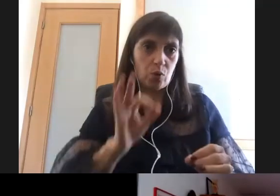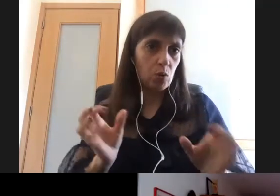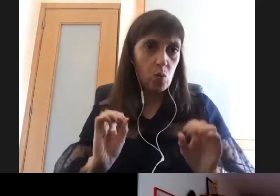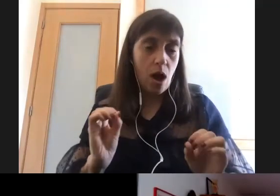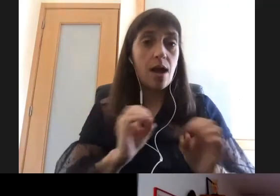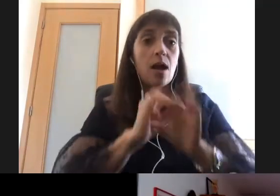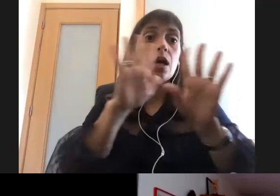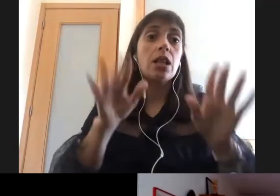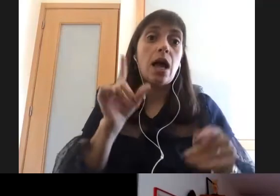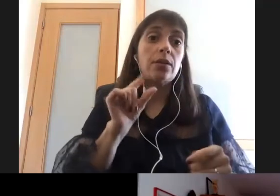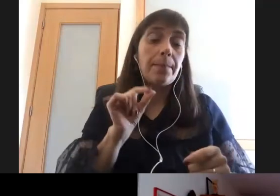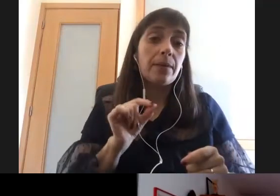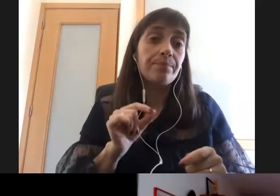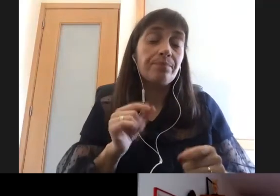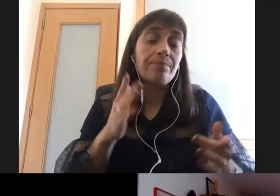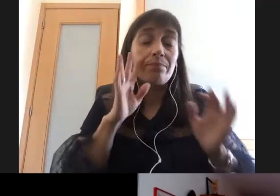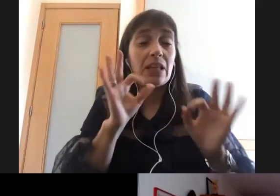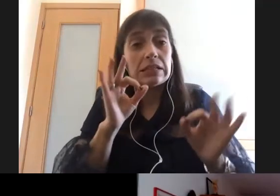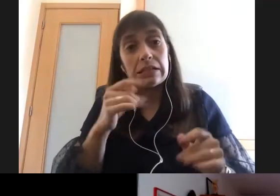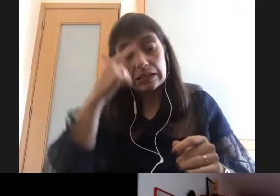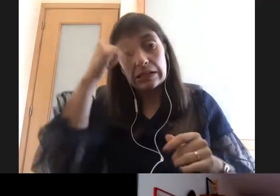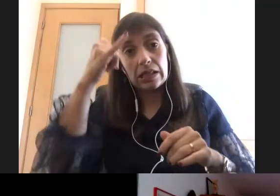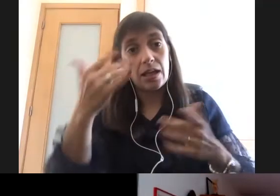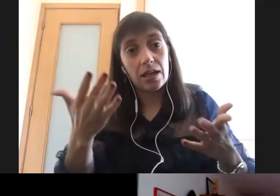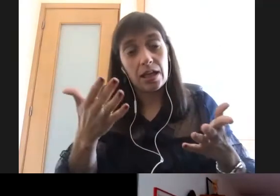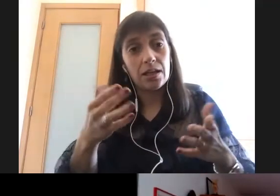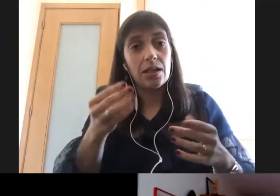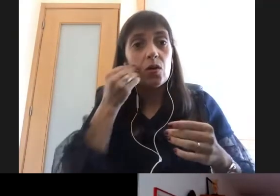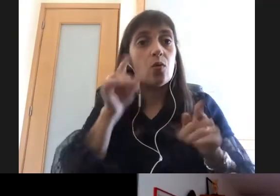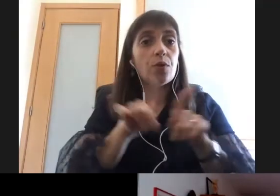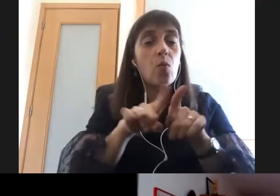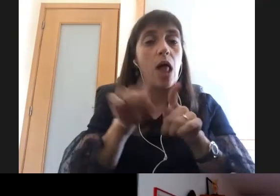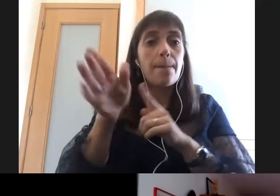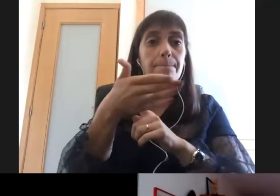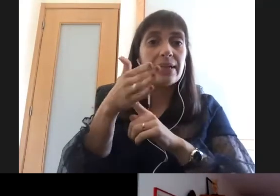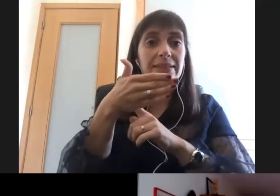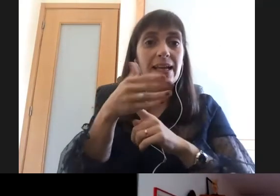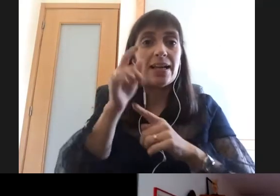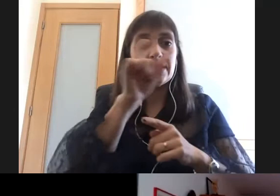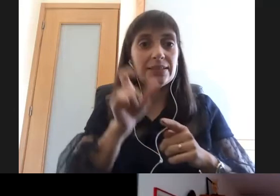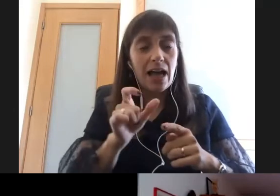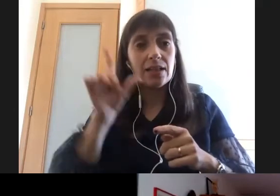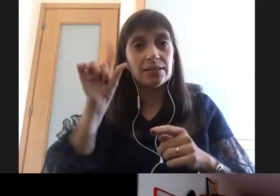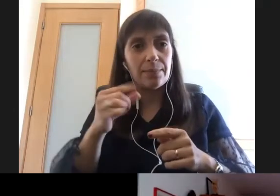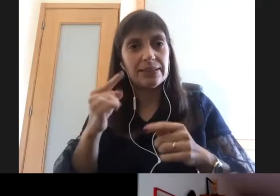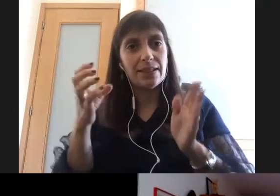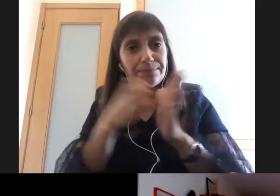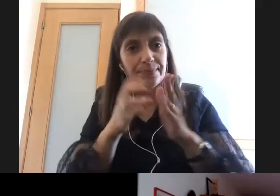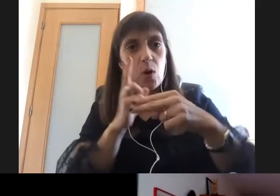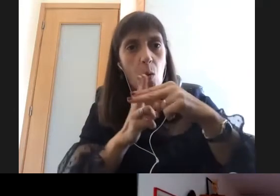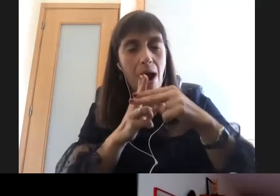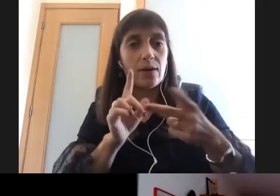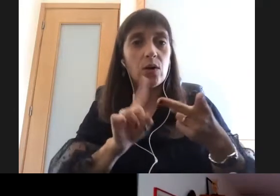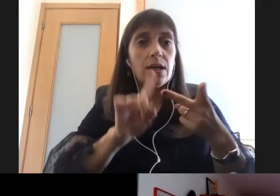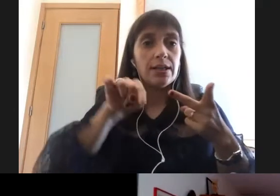Evidentemente, num movimento assim como a bandeira italiana ganhou o Fátio Romano e a bandeira alemã se tornou a bandeira do